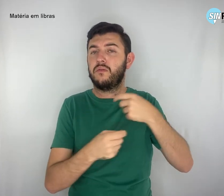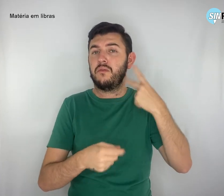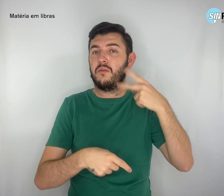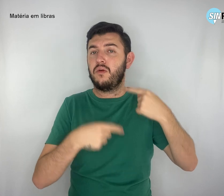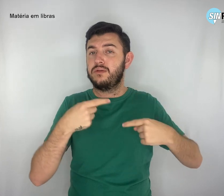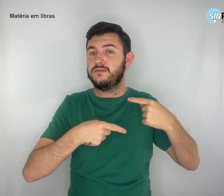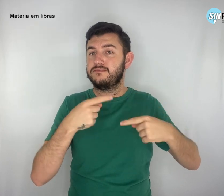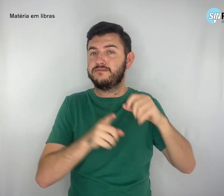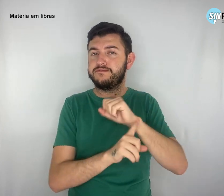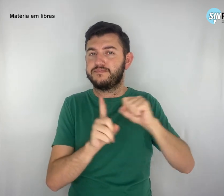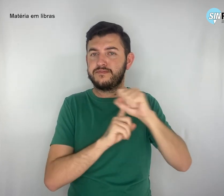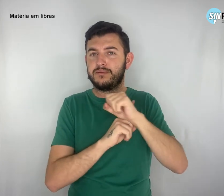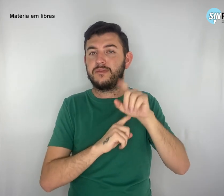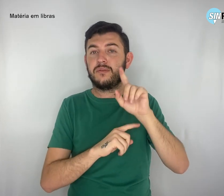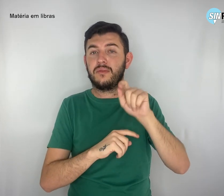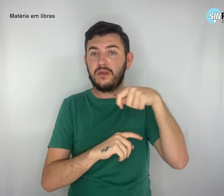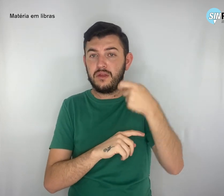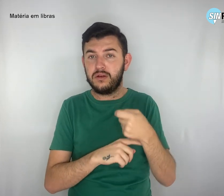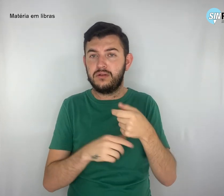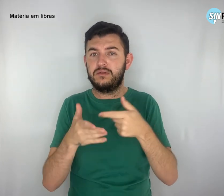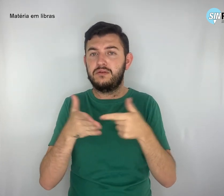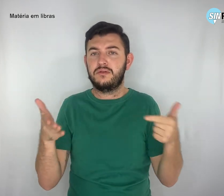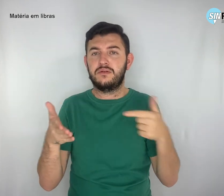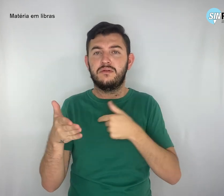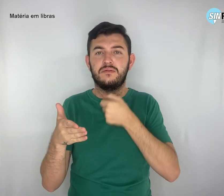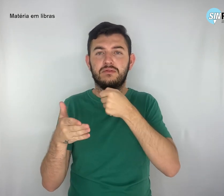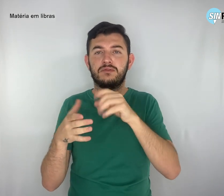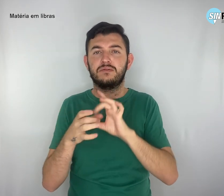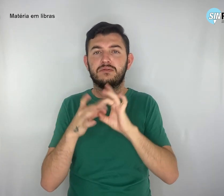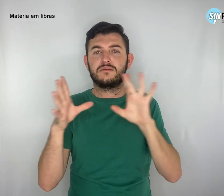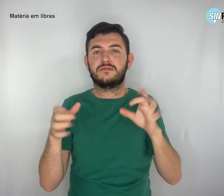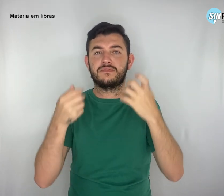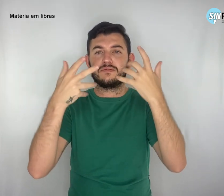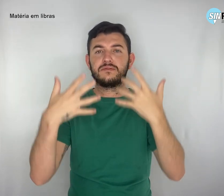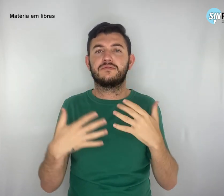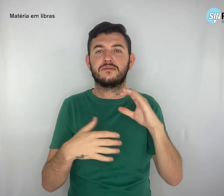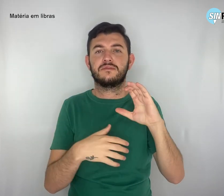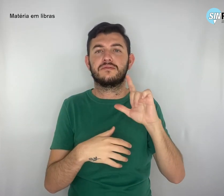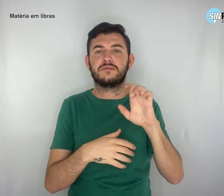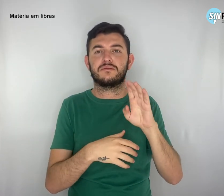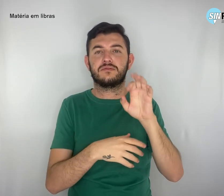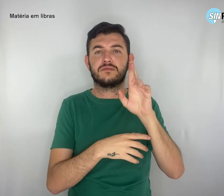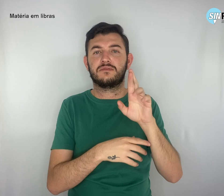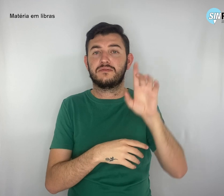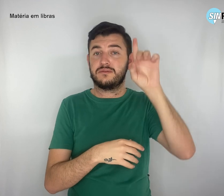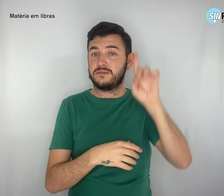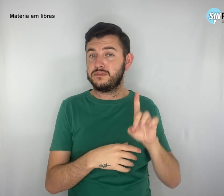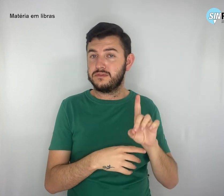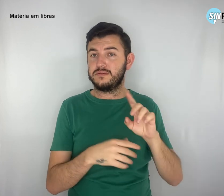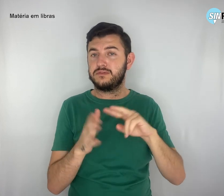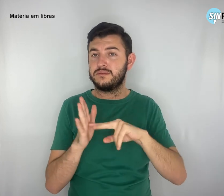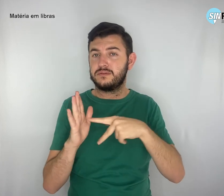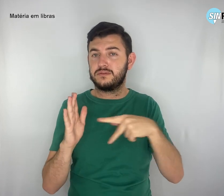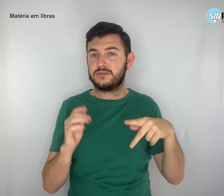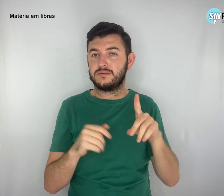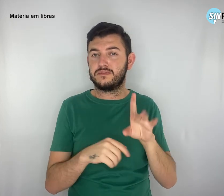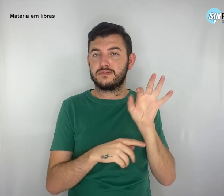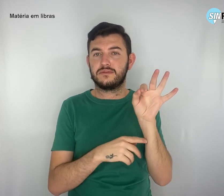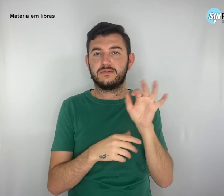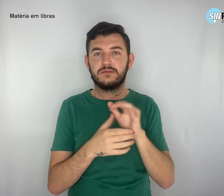liberdade de imprensa. Alerta, Kleber Soares, diretor do Simpro. Ele lembra que